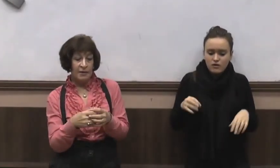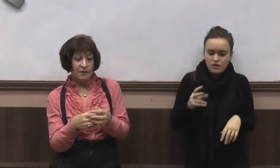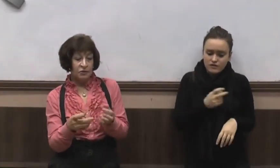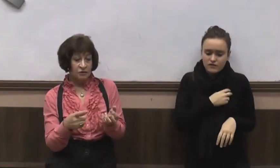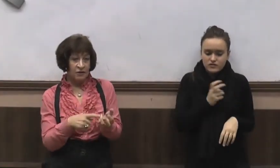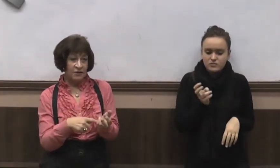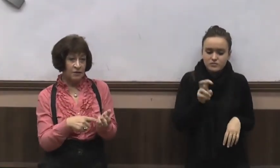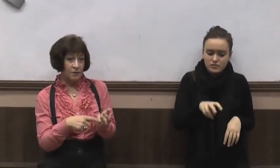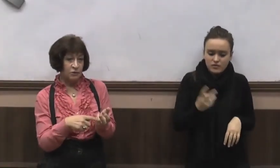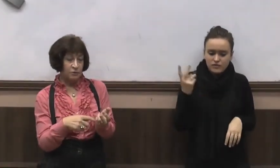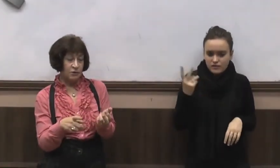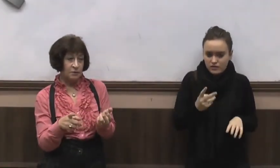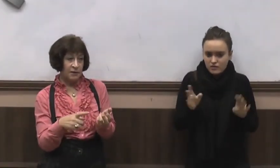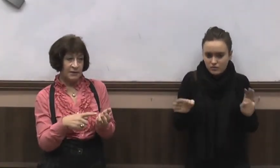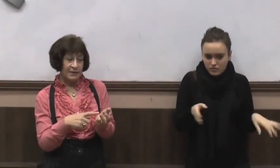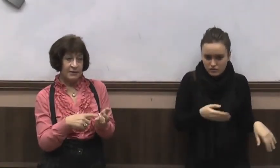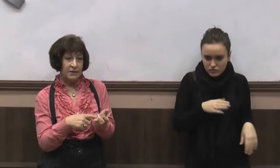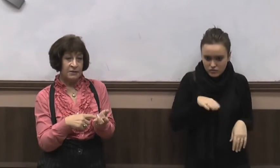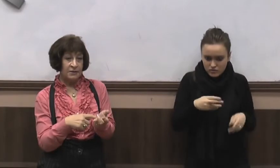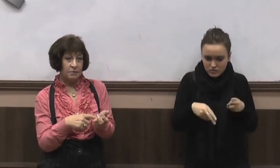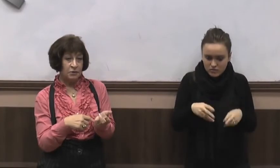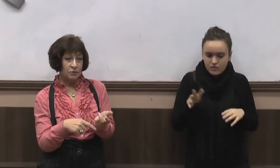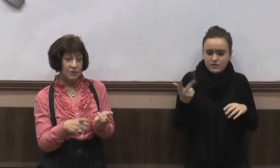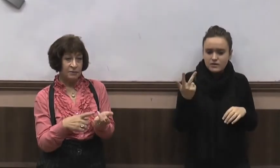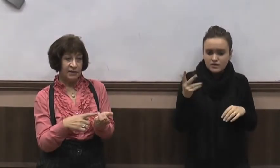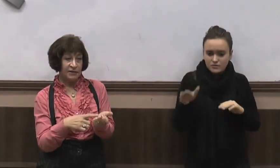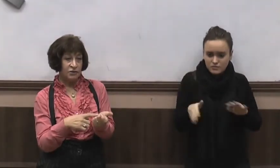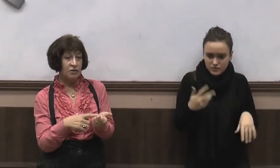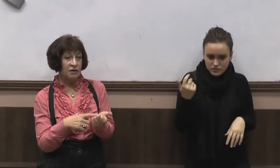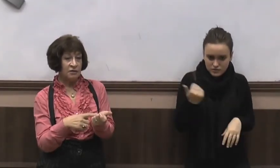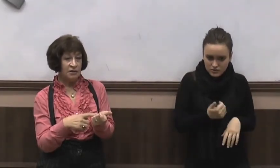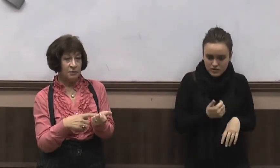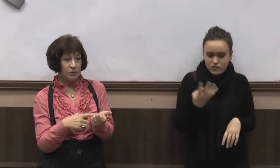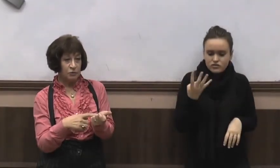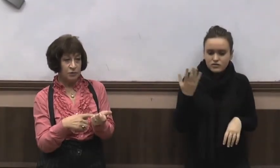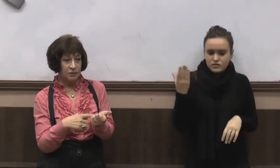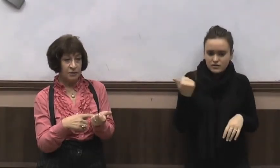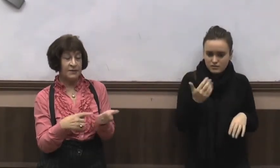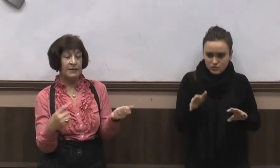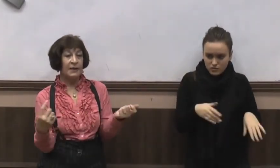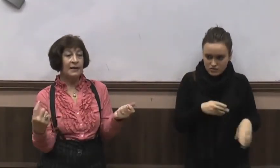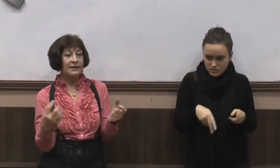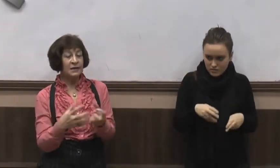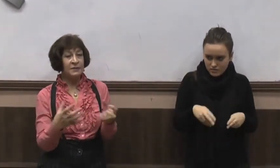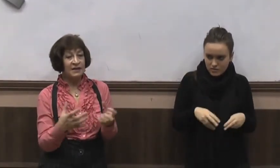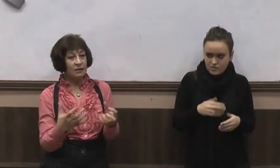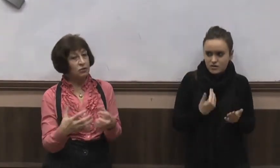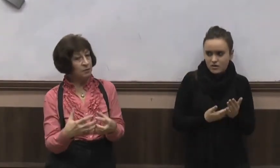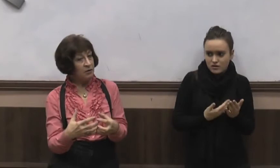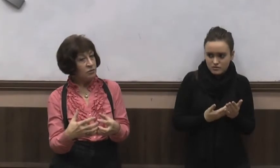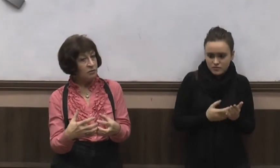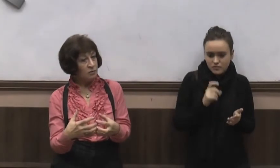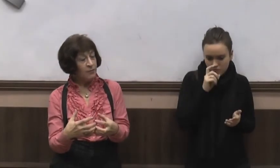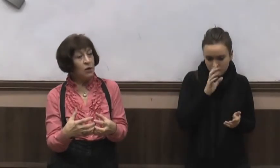врач, значит, 2 недели прошло после операции, 3 недели прошло после операции, 4 недели прошло после операции. Казалось бы,